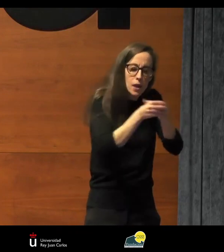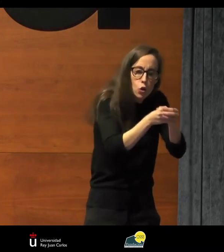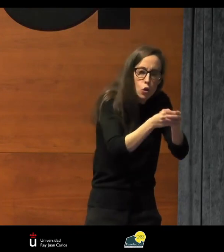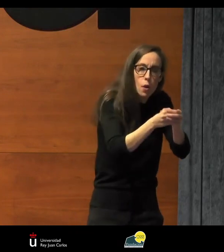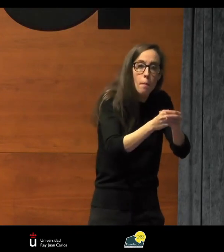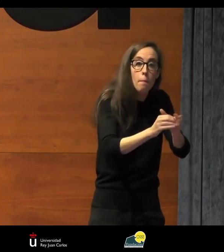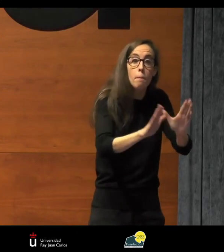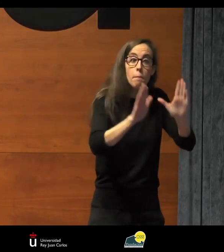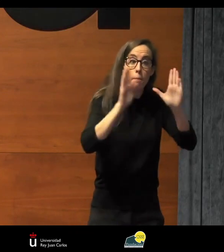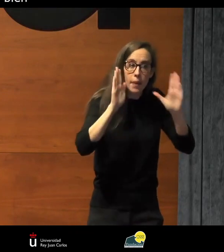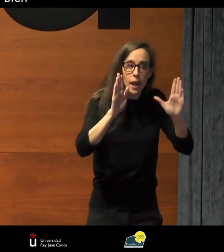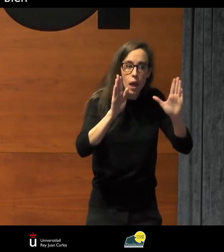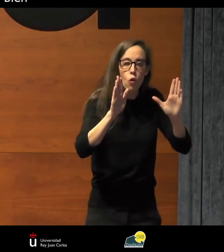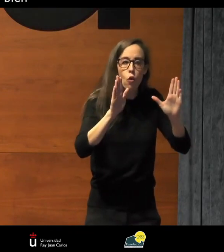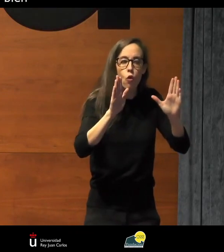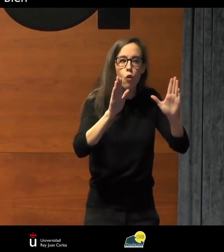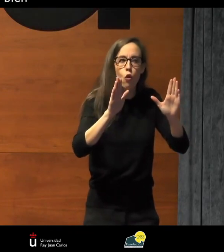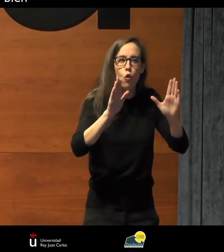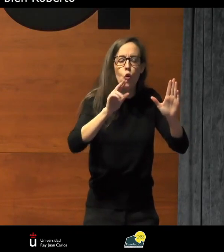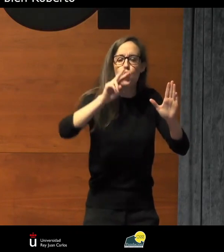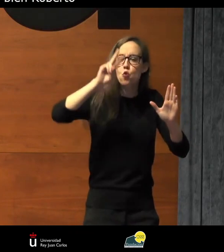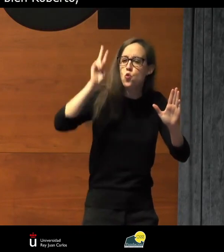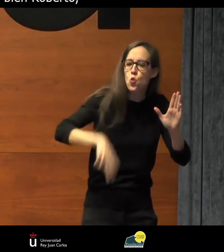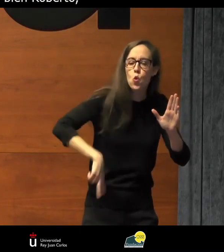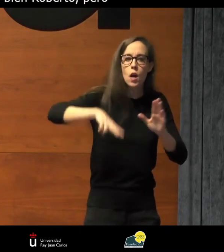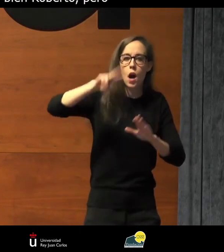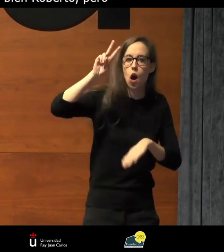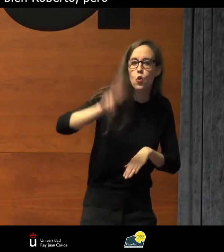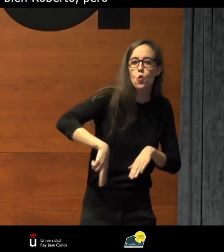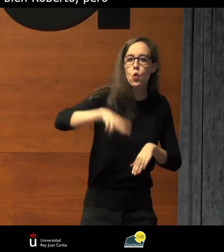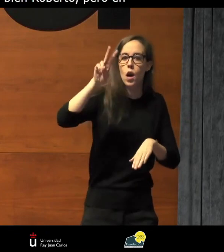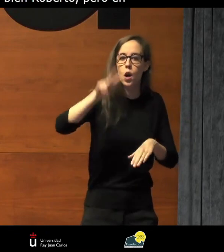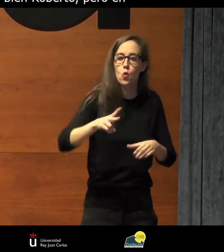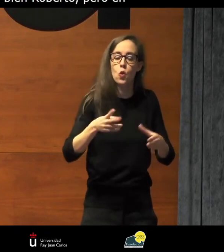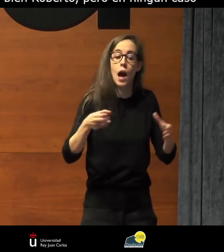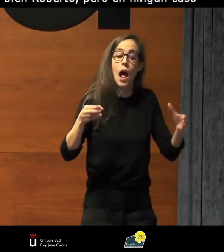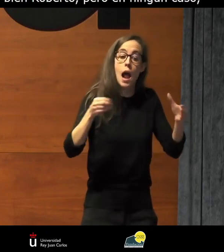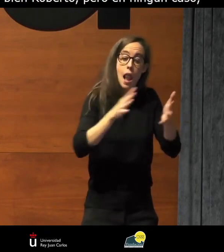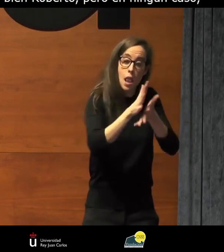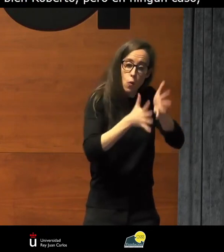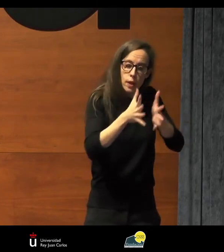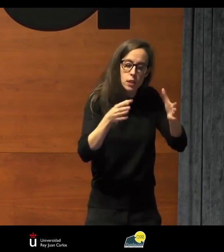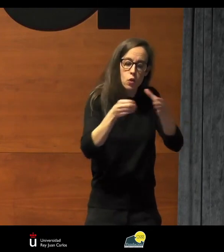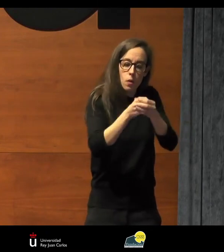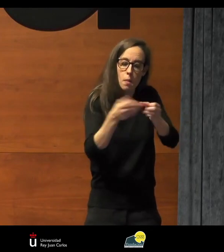ningún caso, en ningún modo, una lengua minorizada. Gracias.